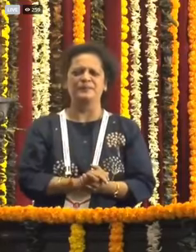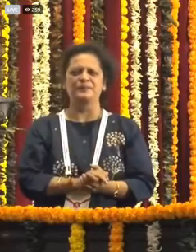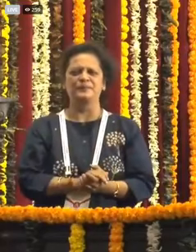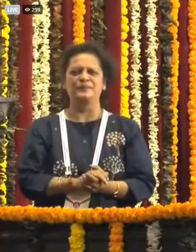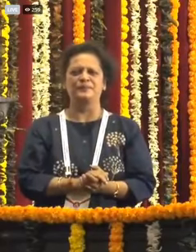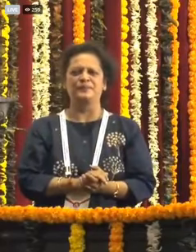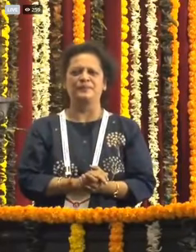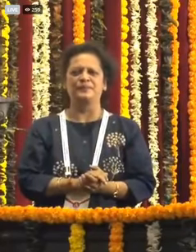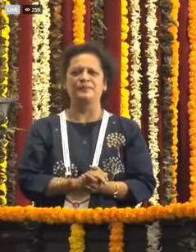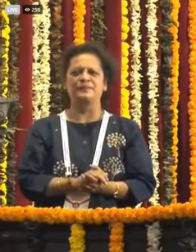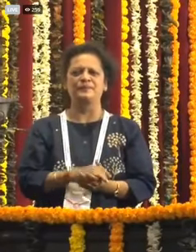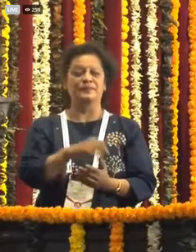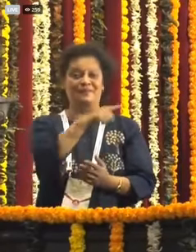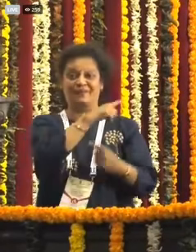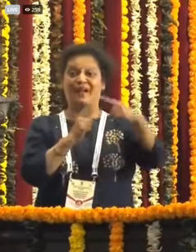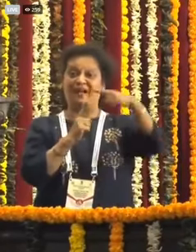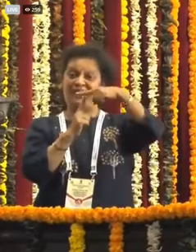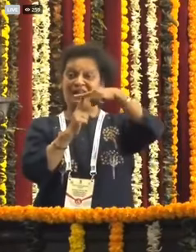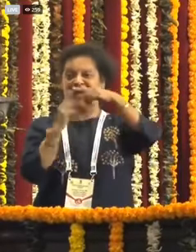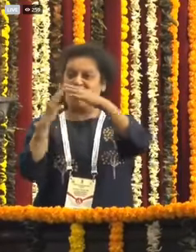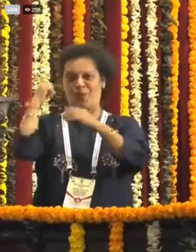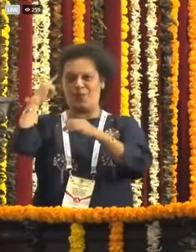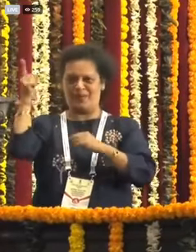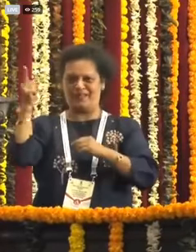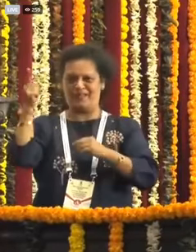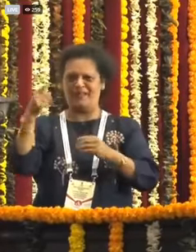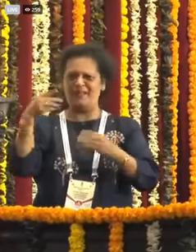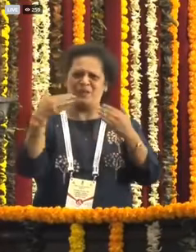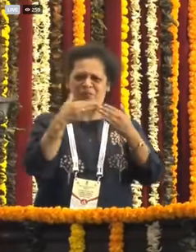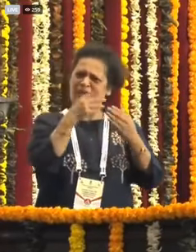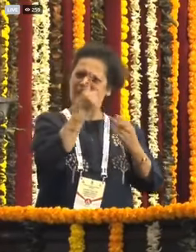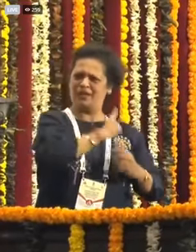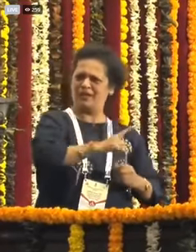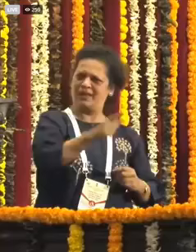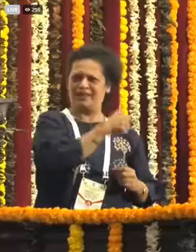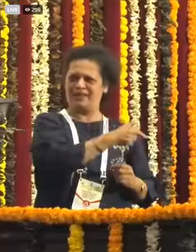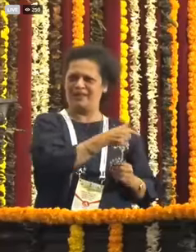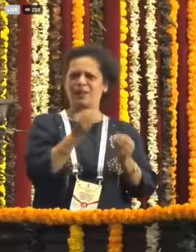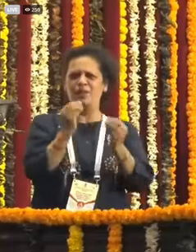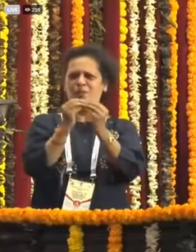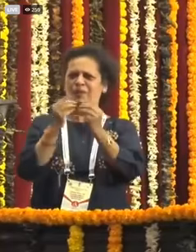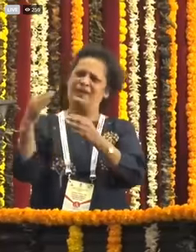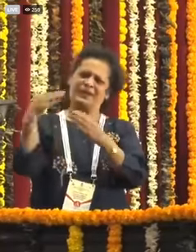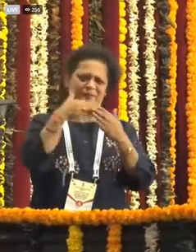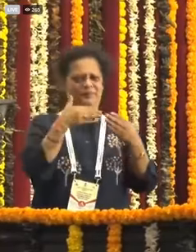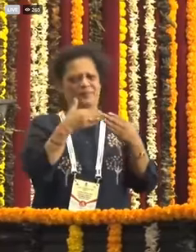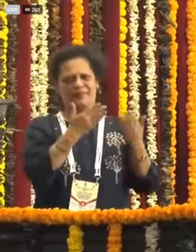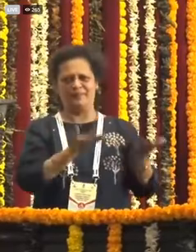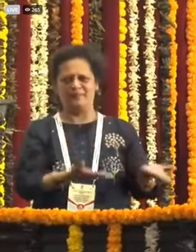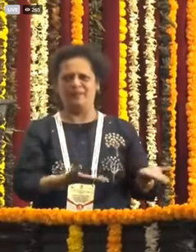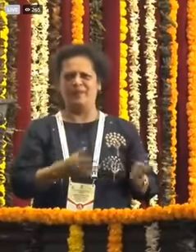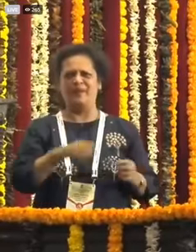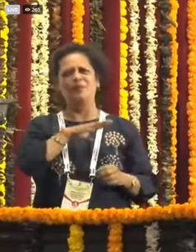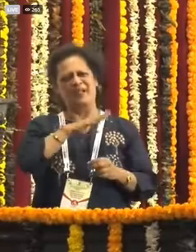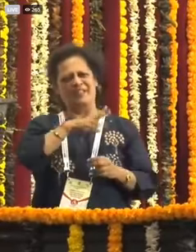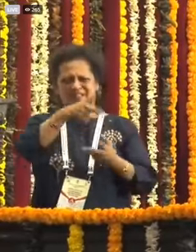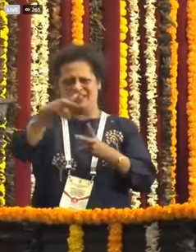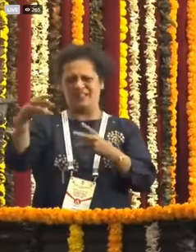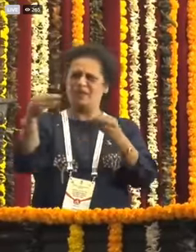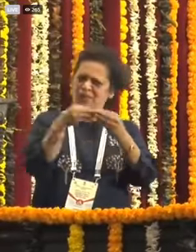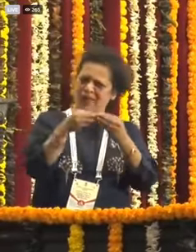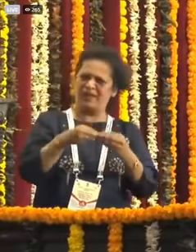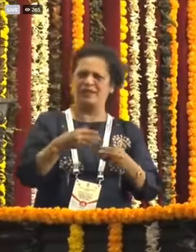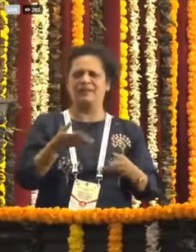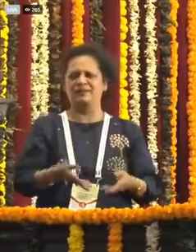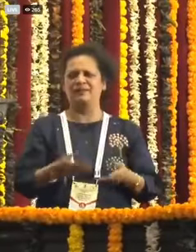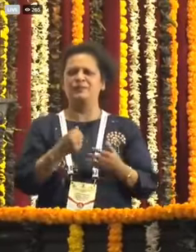आपल्या सर्व माझे ठाण्यातले लोक नेहमी मिळत मला भेटत असतात मुंबईतले भेटत असतात जिल्ह्यातले भेटत असतात